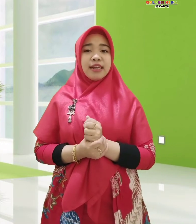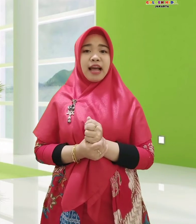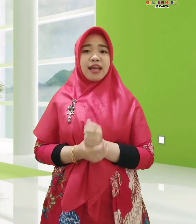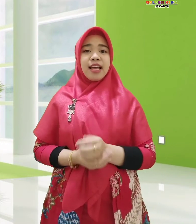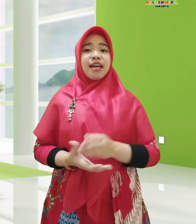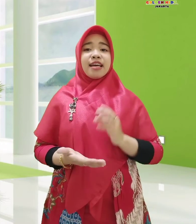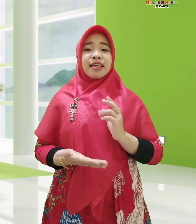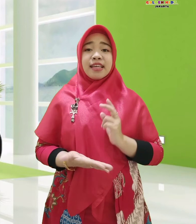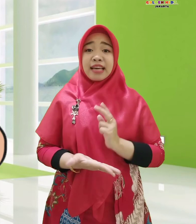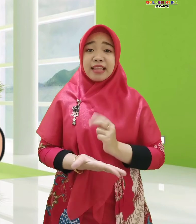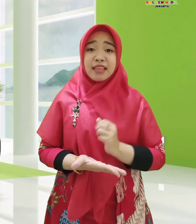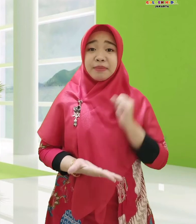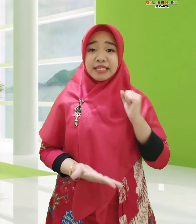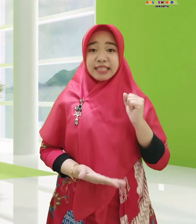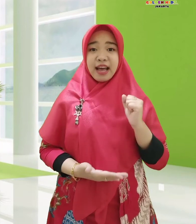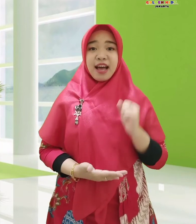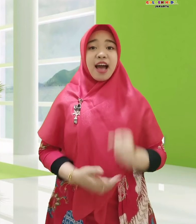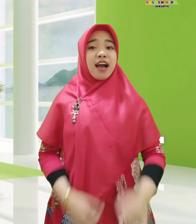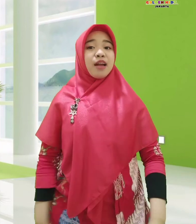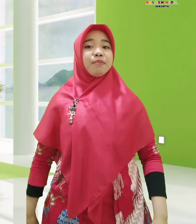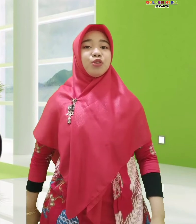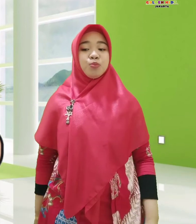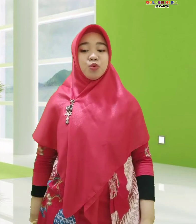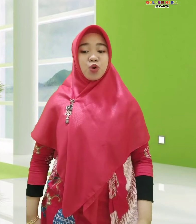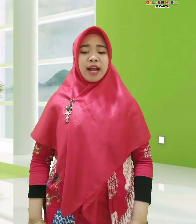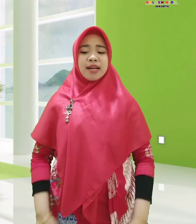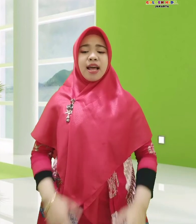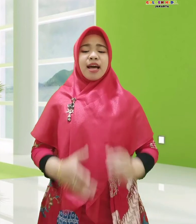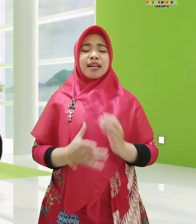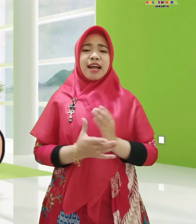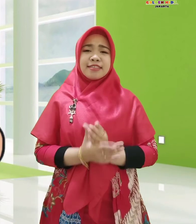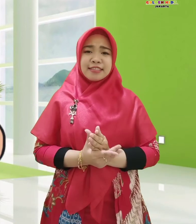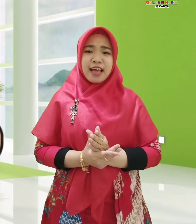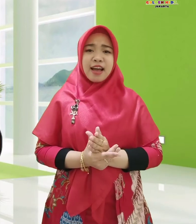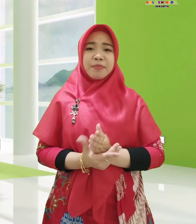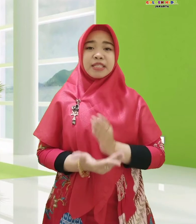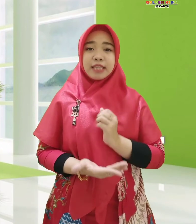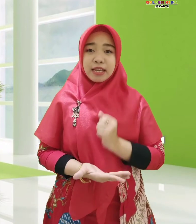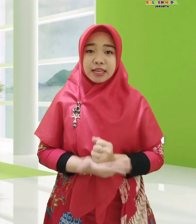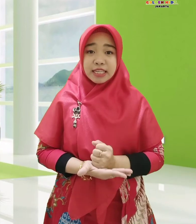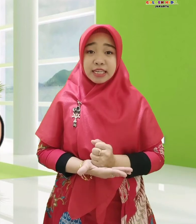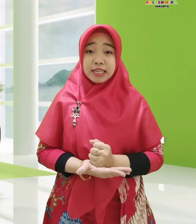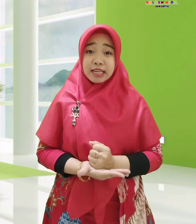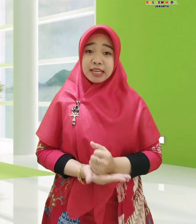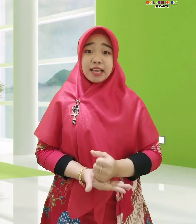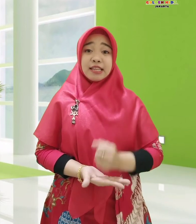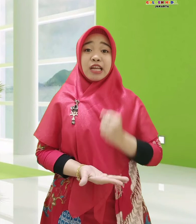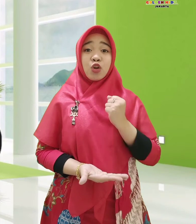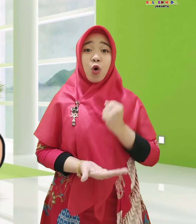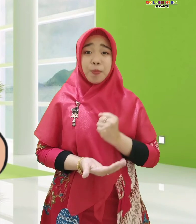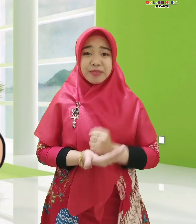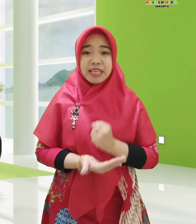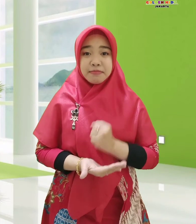Nah, kata bisa akan menumbuhkan rasa percaya diri dan